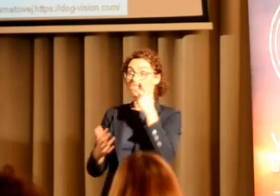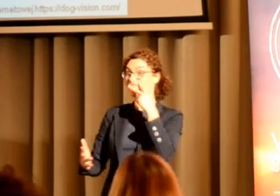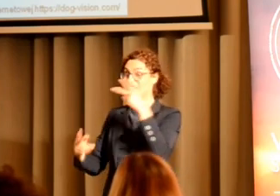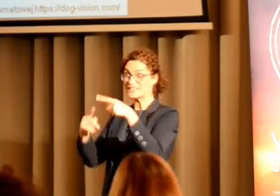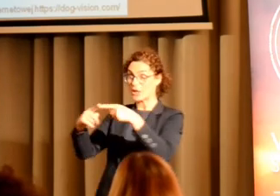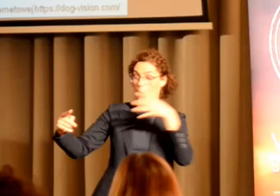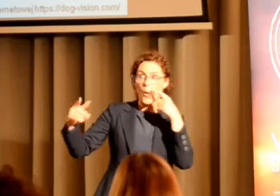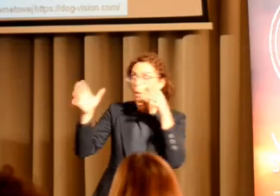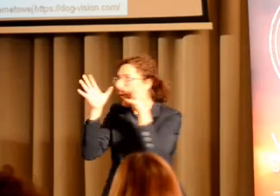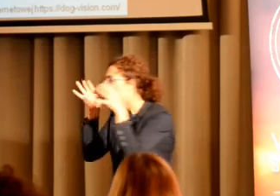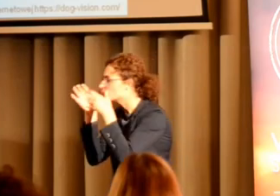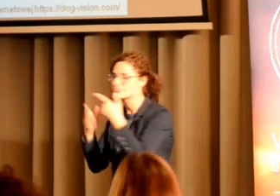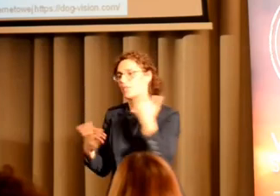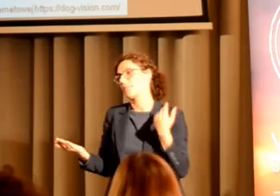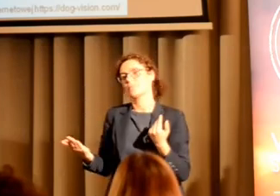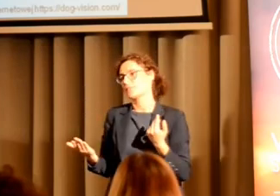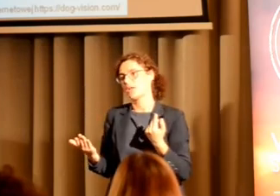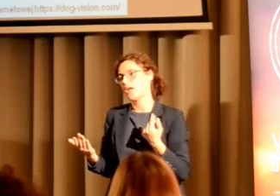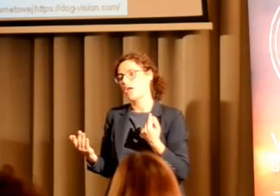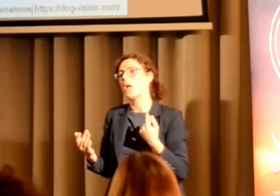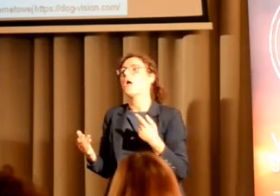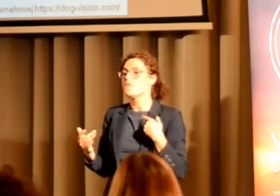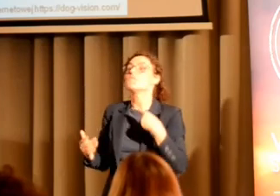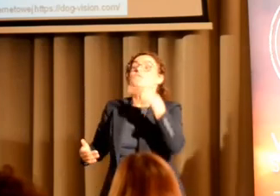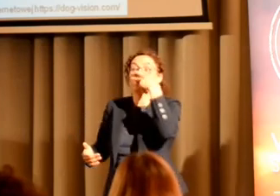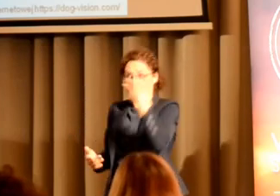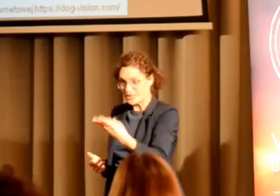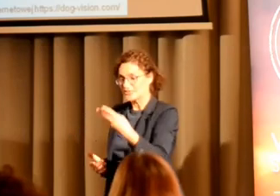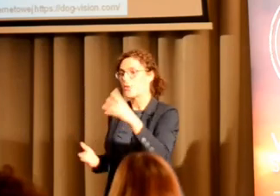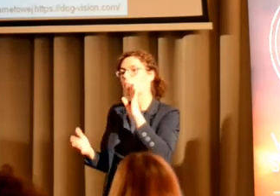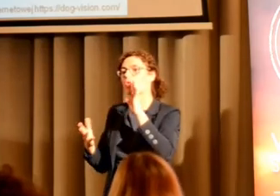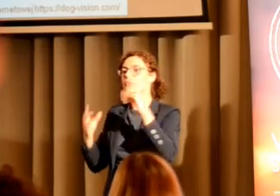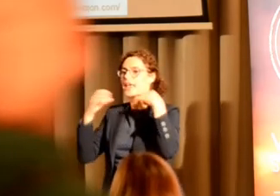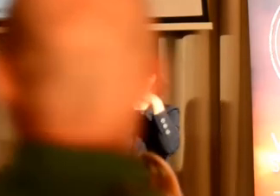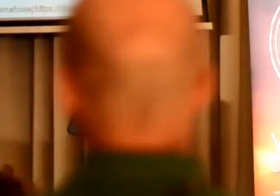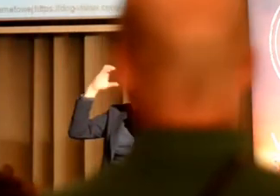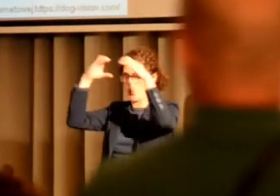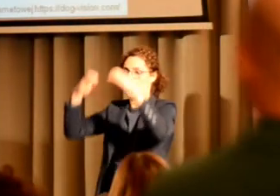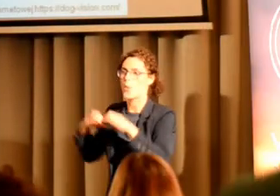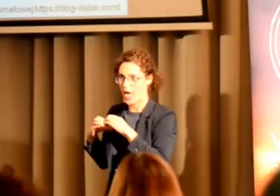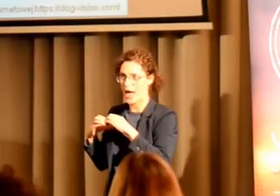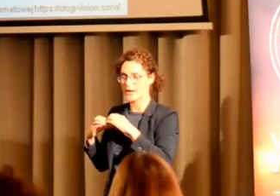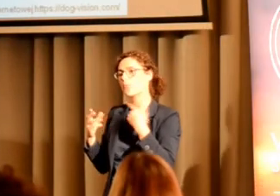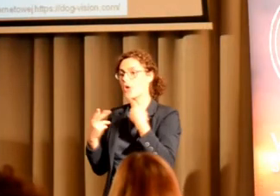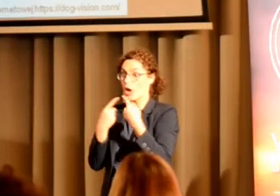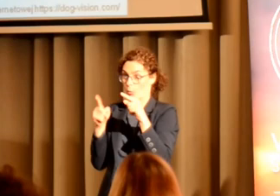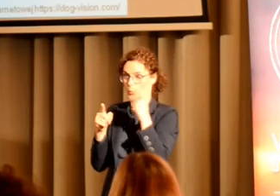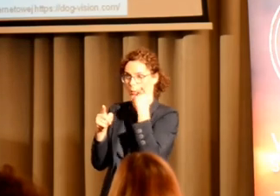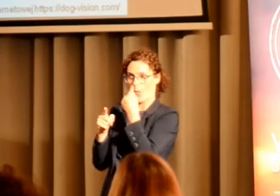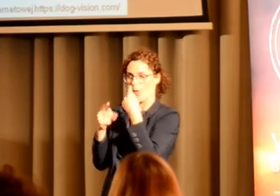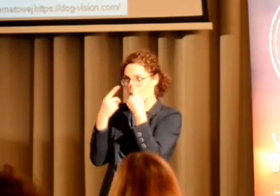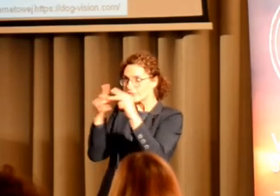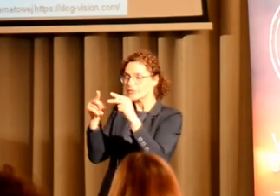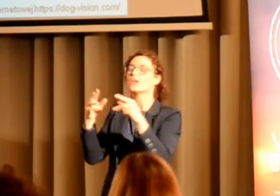jak my. One widzą tak, jak ja bym zdjął okulary, bo jestem krótkowic, i